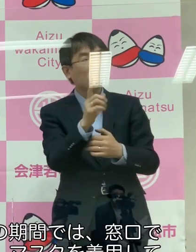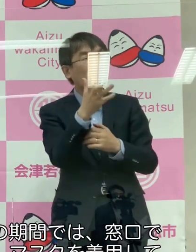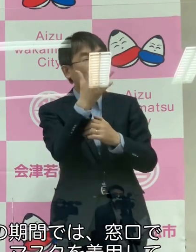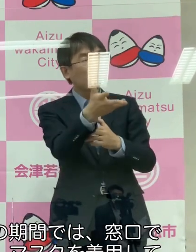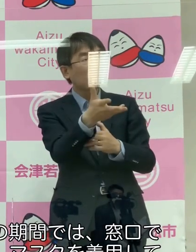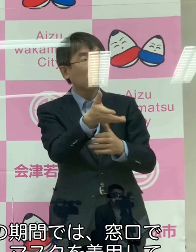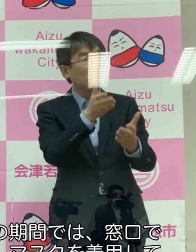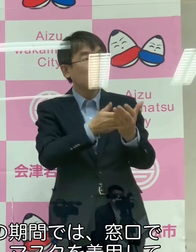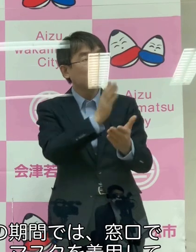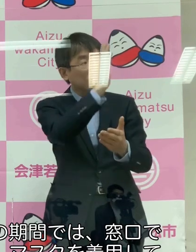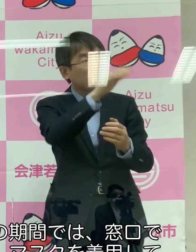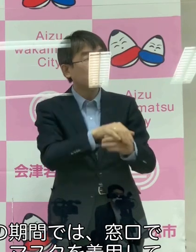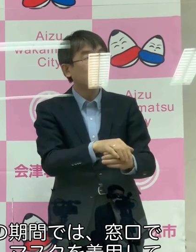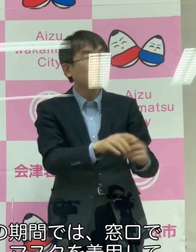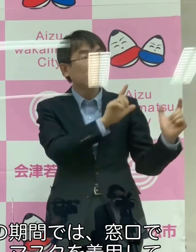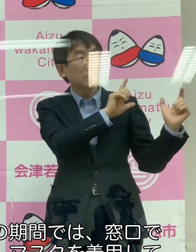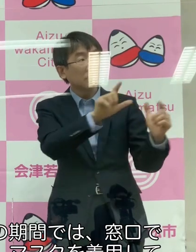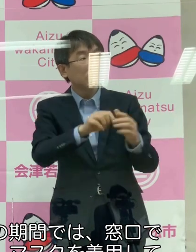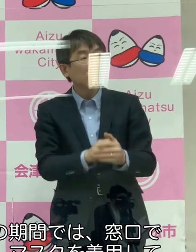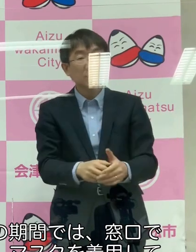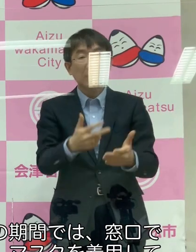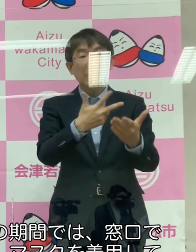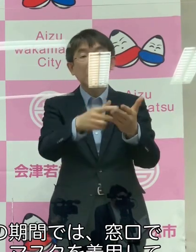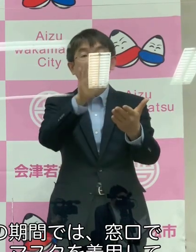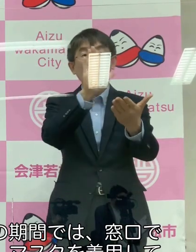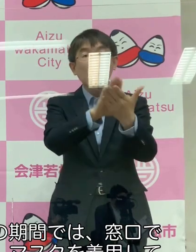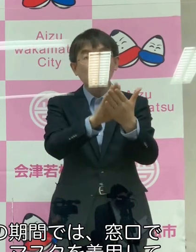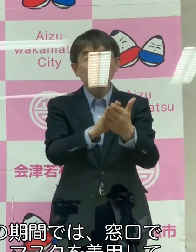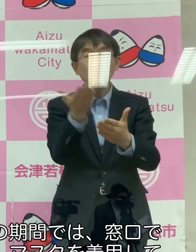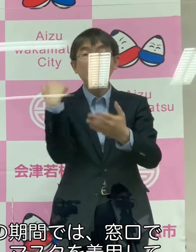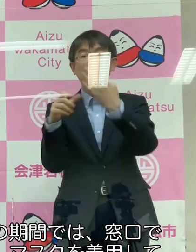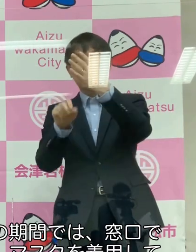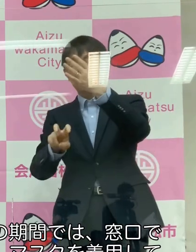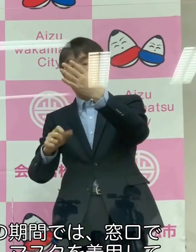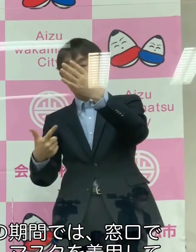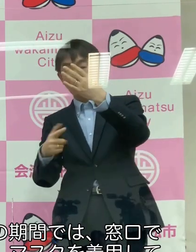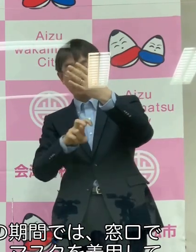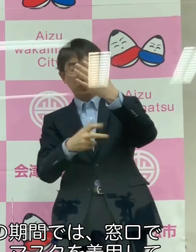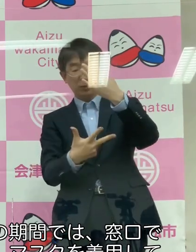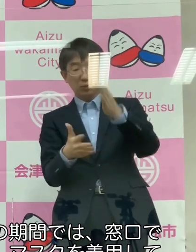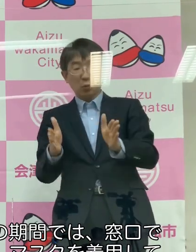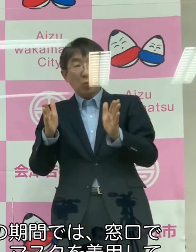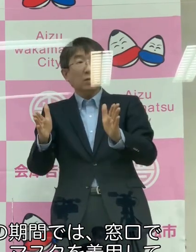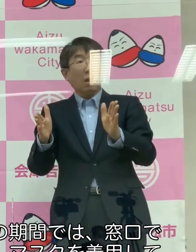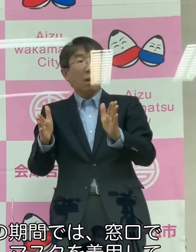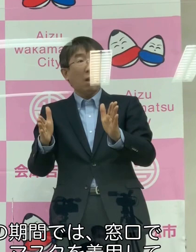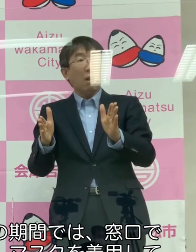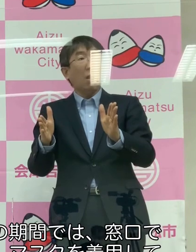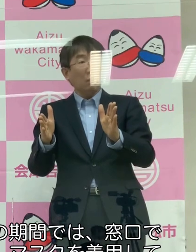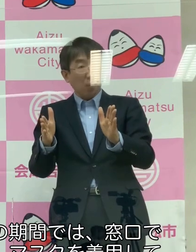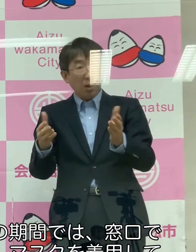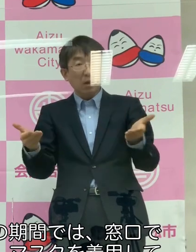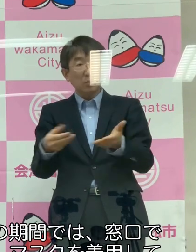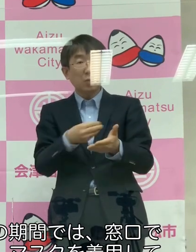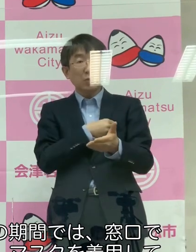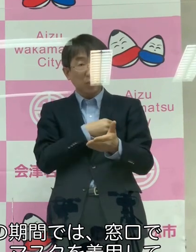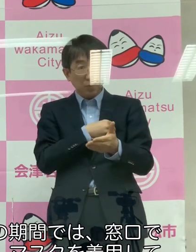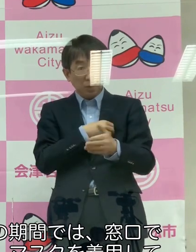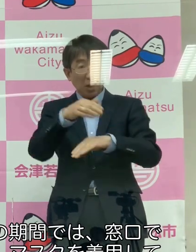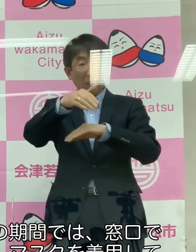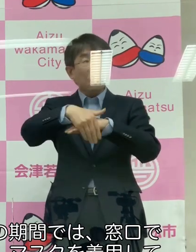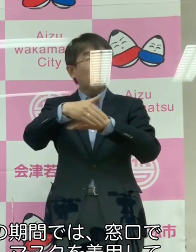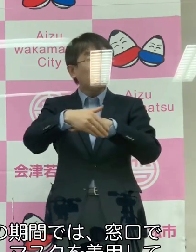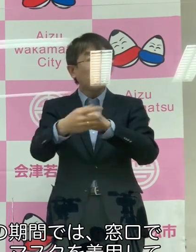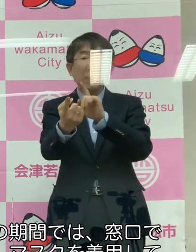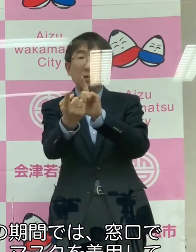きたいと思います。 この資料にある26、27、28のこの期間で言えば、当該職員について、まとめての対